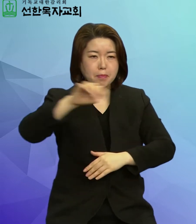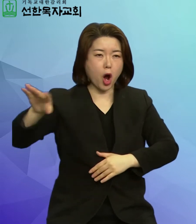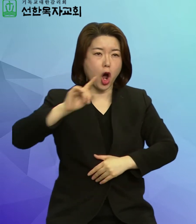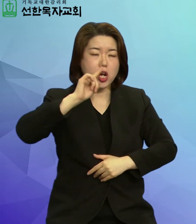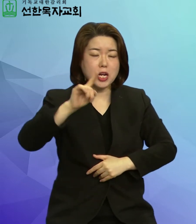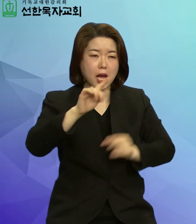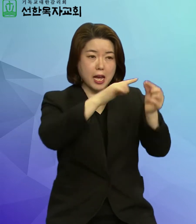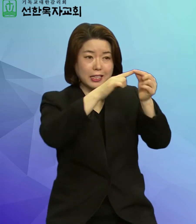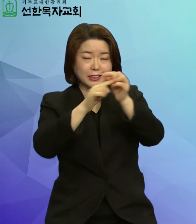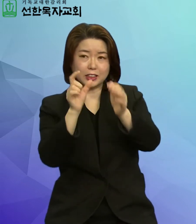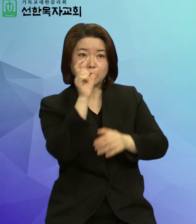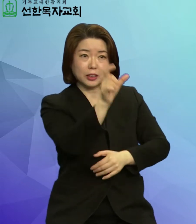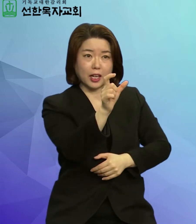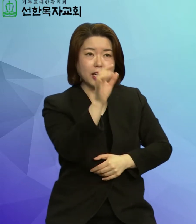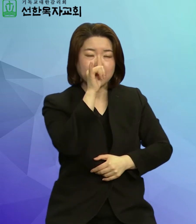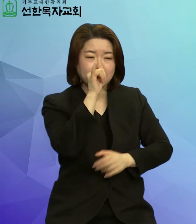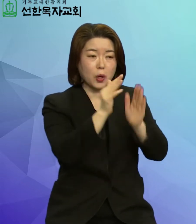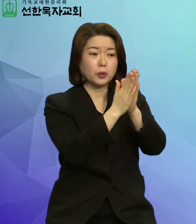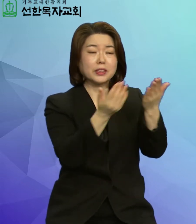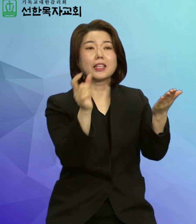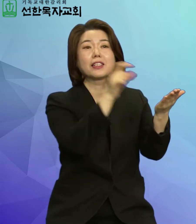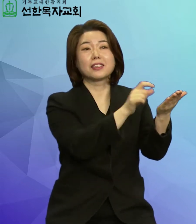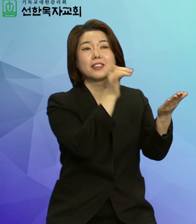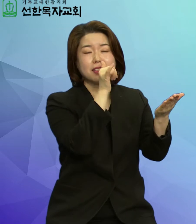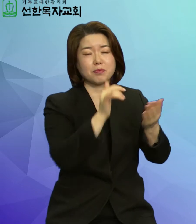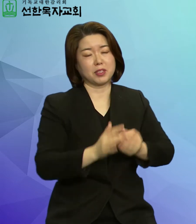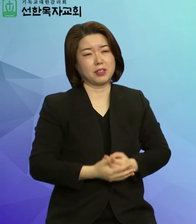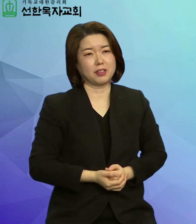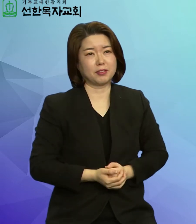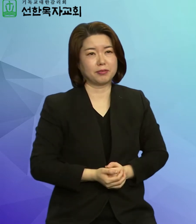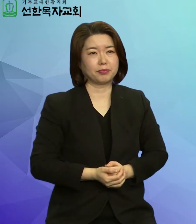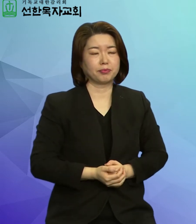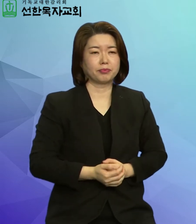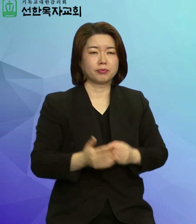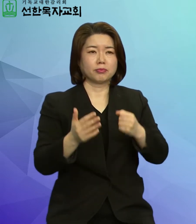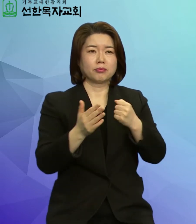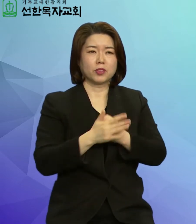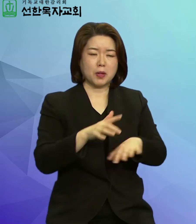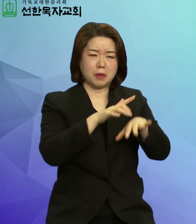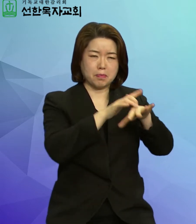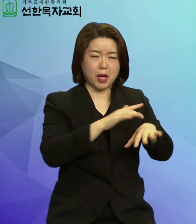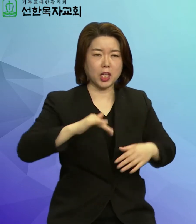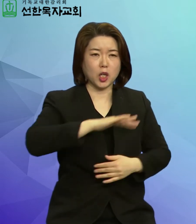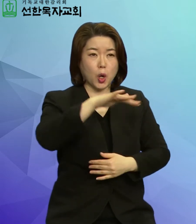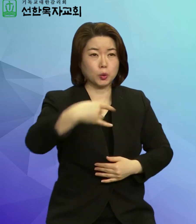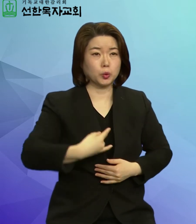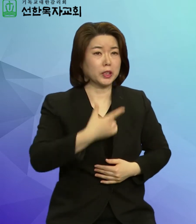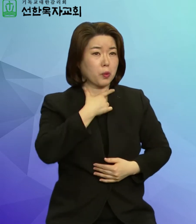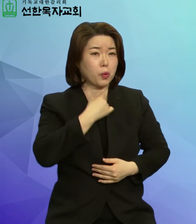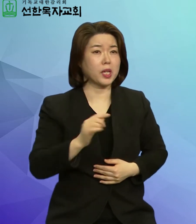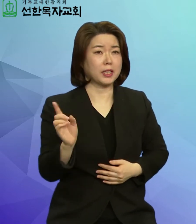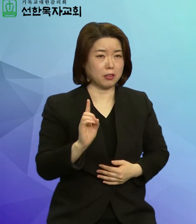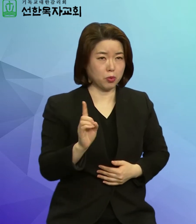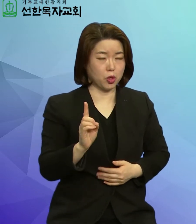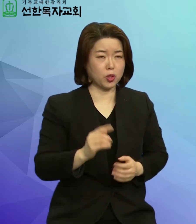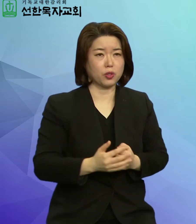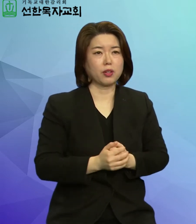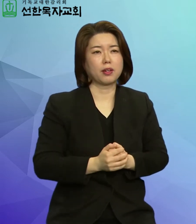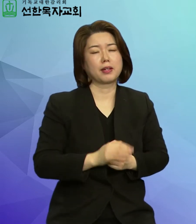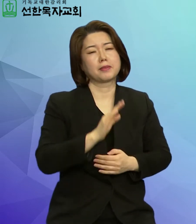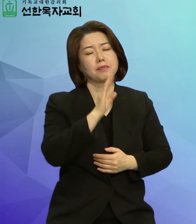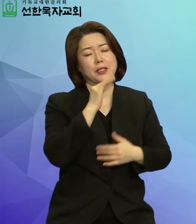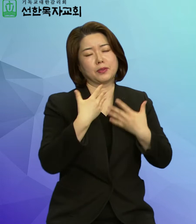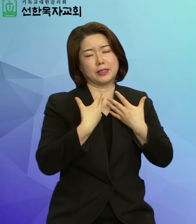버리라 라는 글귀가 있다고 그렇게 쓰고 있습니다. 그러므로 마귀가 우리에게 원하는 것이